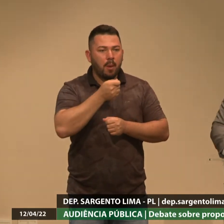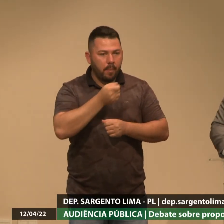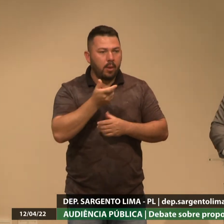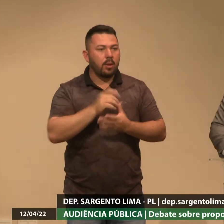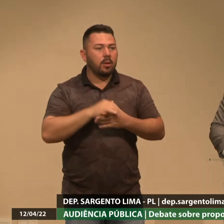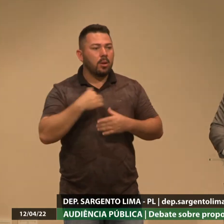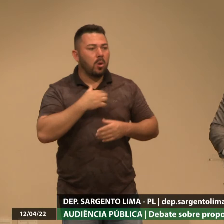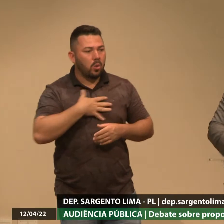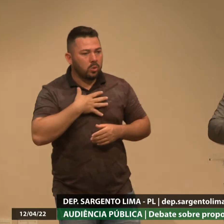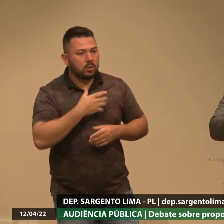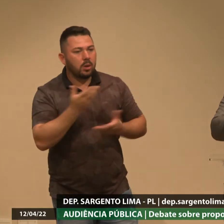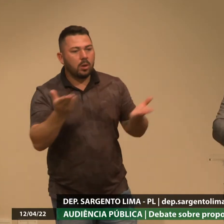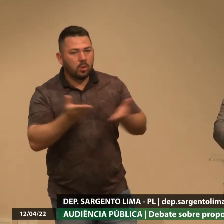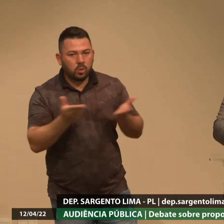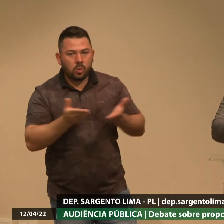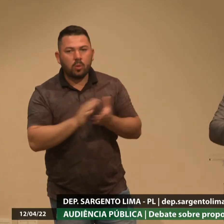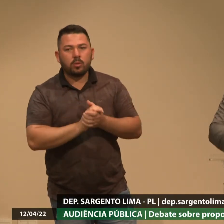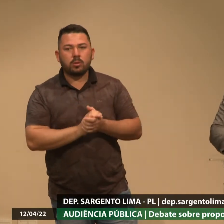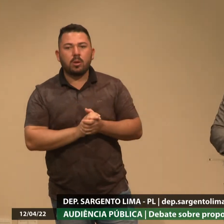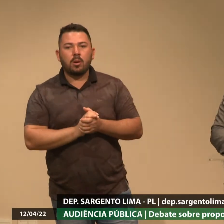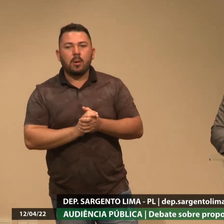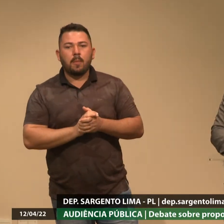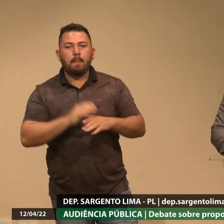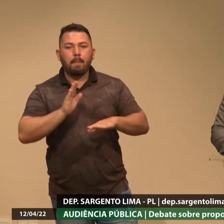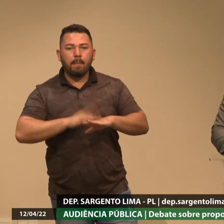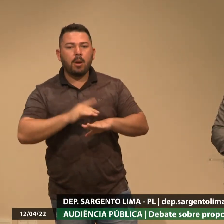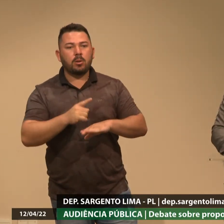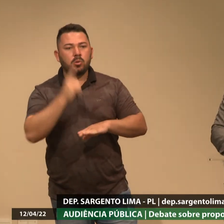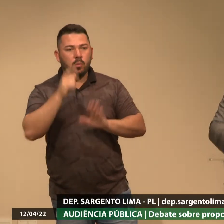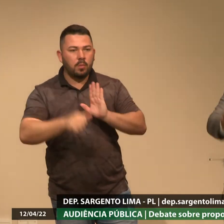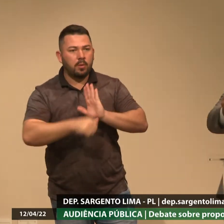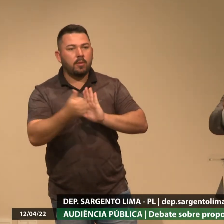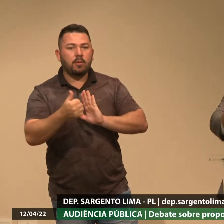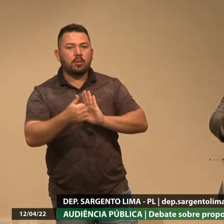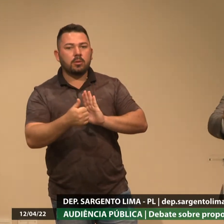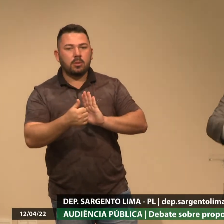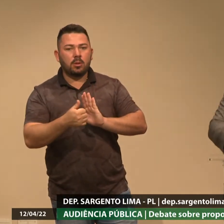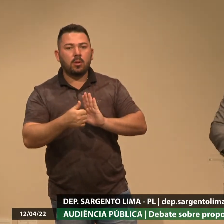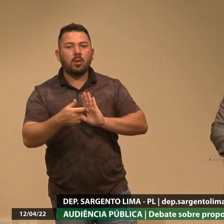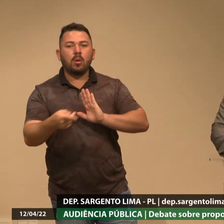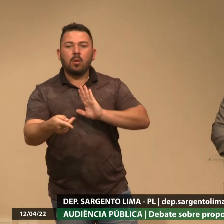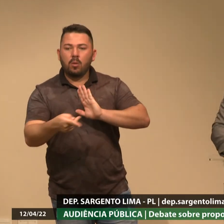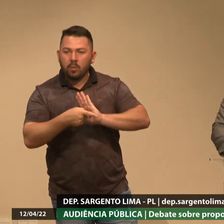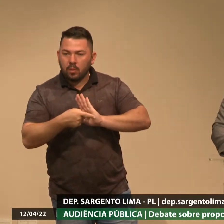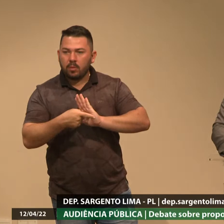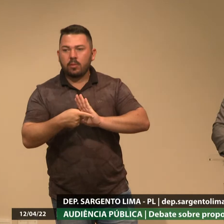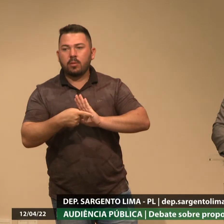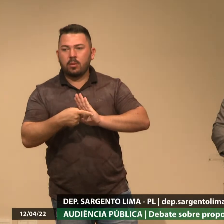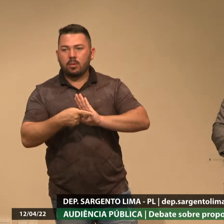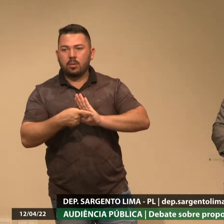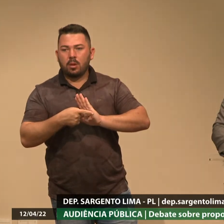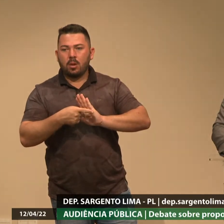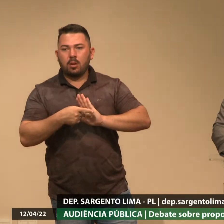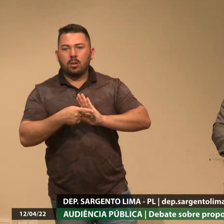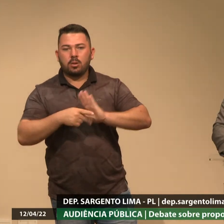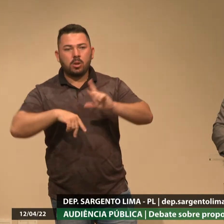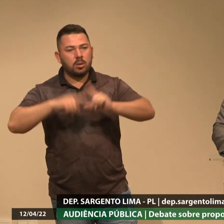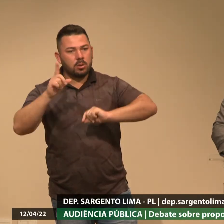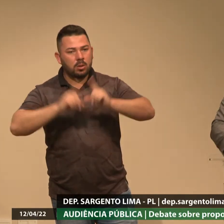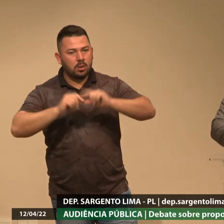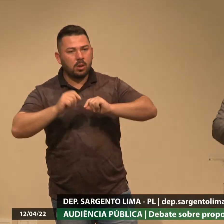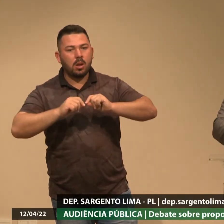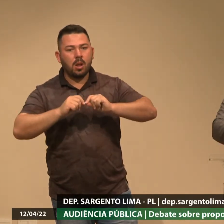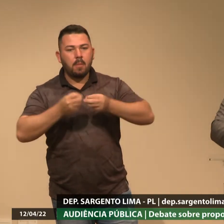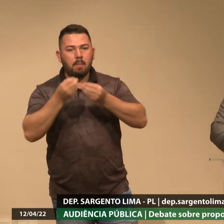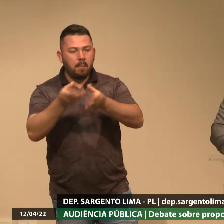eu gostaria de hoje brindar mais uma vez a cada um de vocês que são as verdadeiras estrelas esse espetáculo hoje a